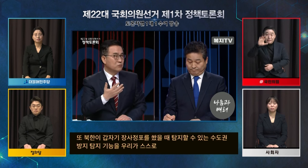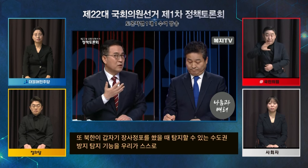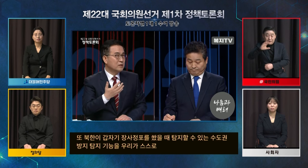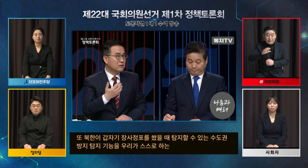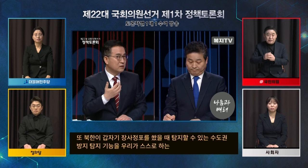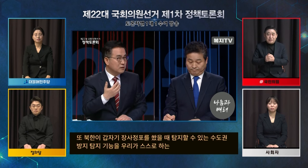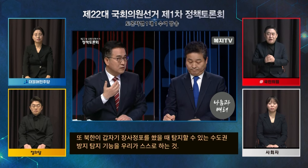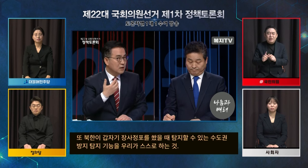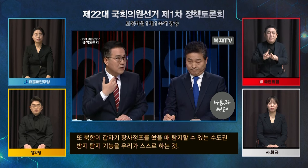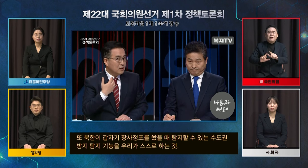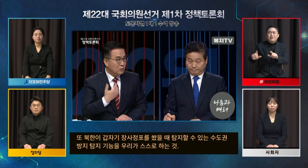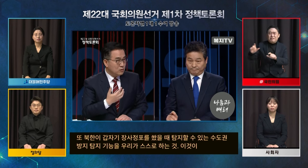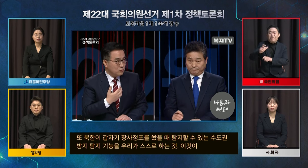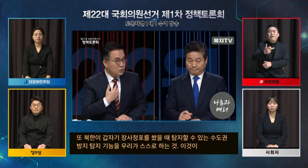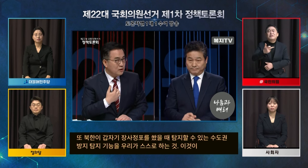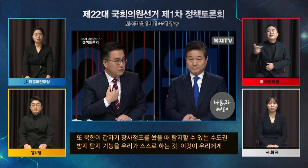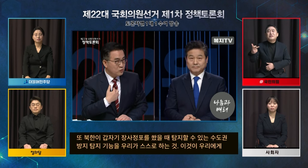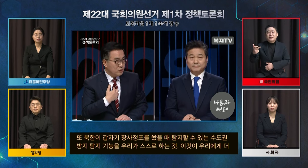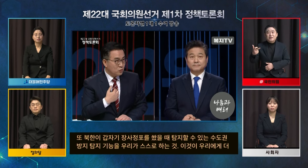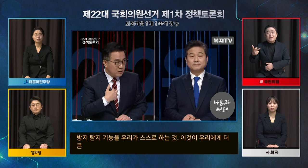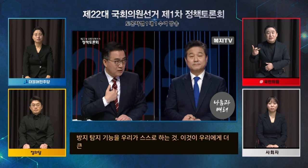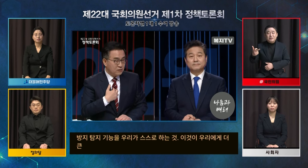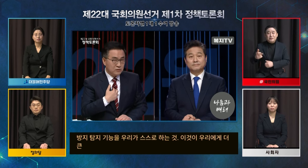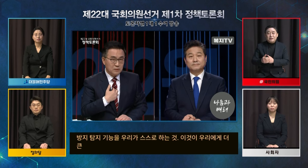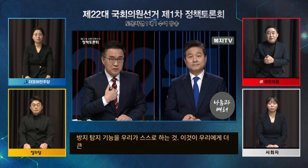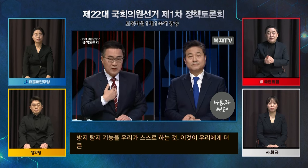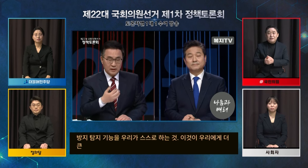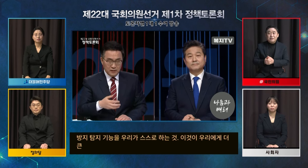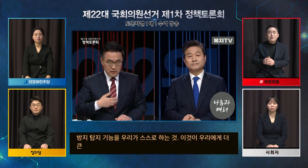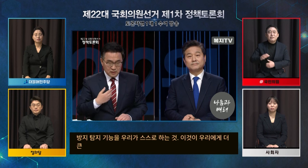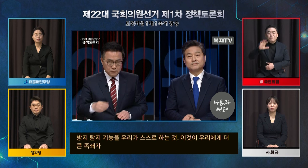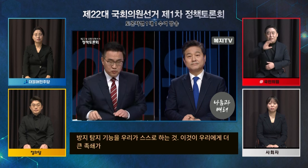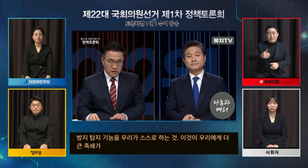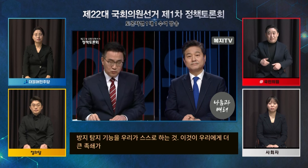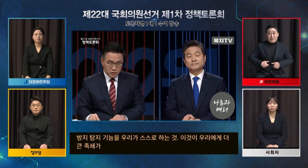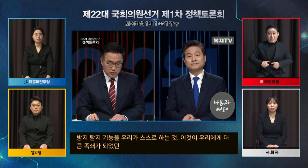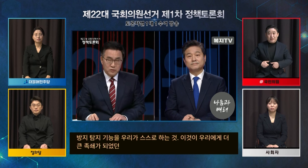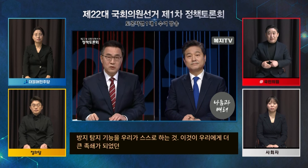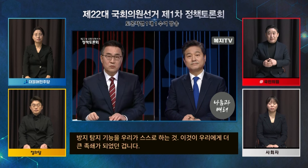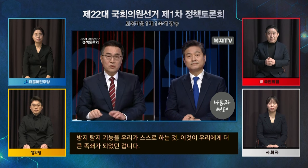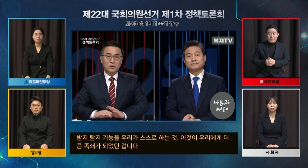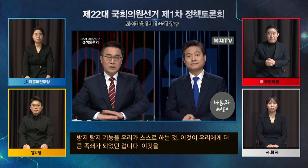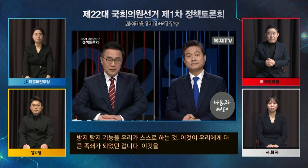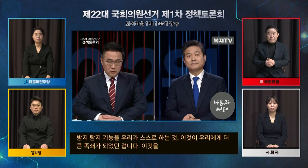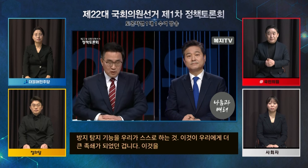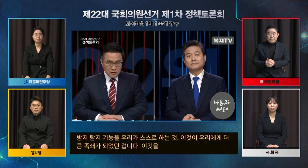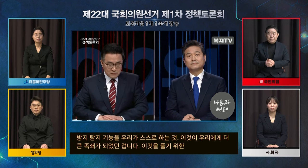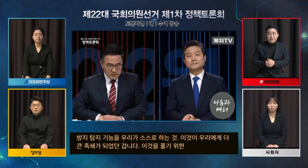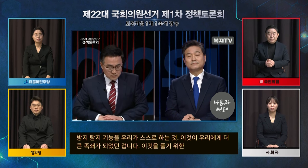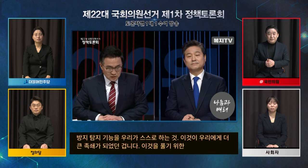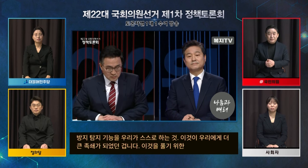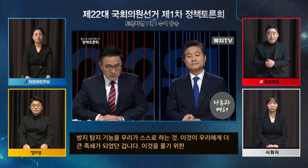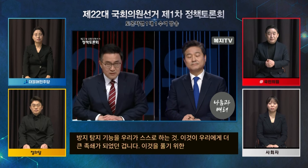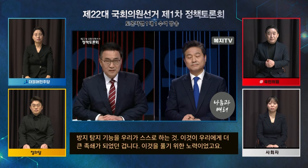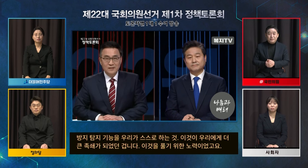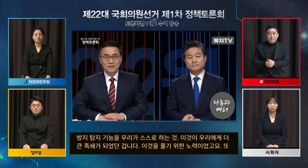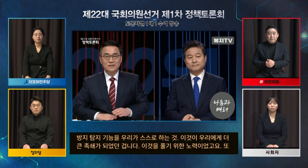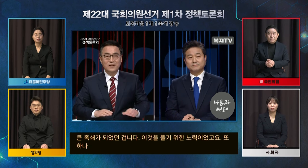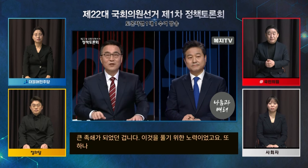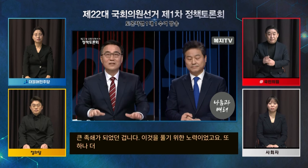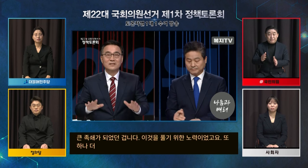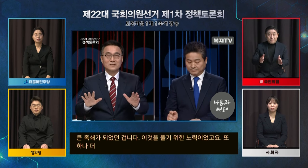것들이 사실 우리한테 더 큰 족쇄가 되었던 겁니다. 이걸 풀기 위한 노력이었고요. 또 하나 더 말씀드리면